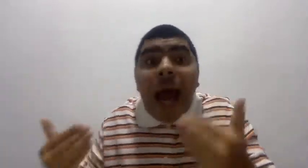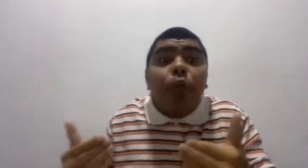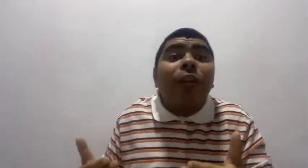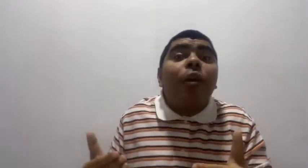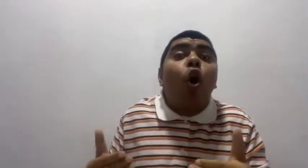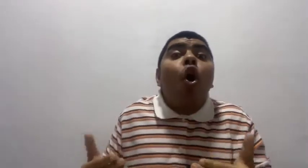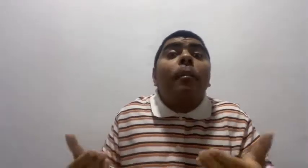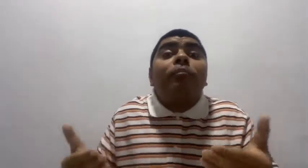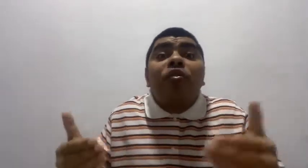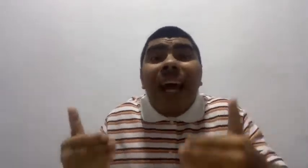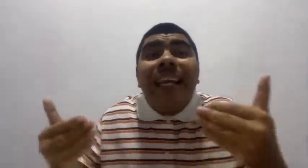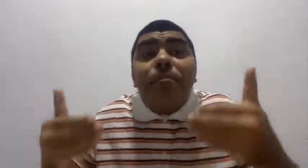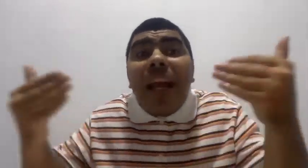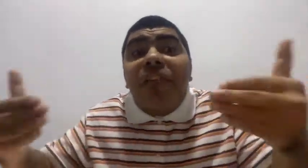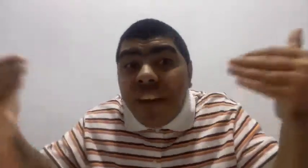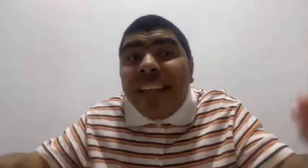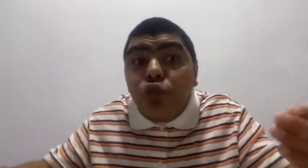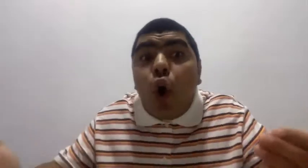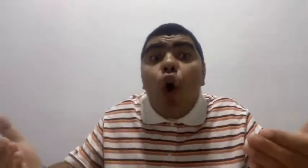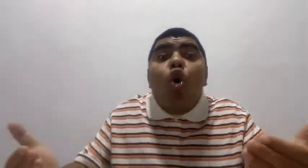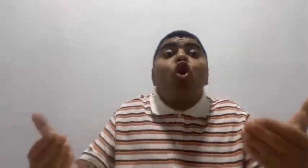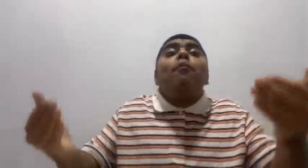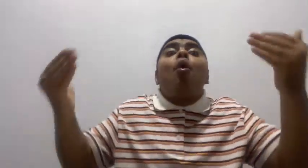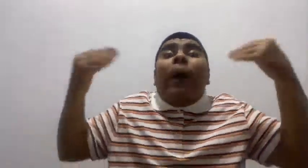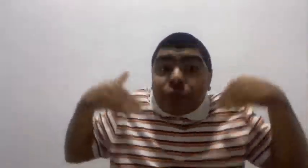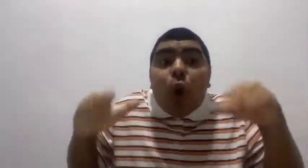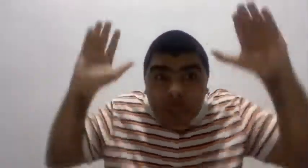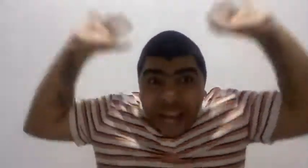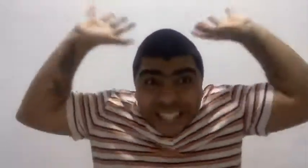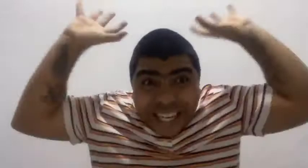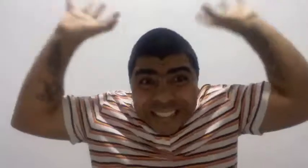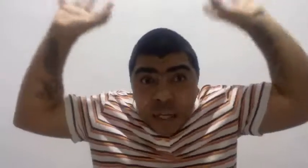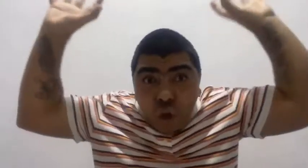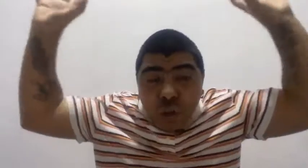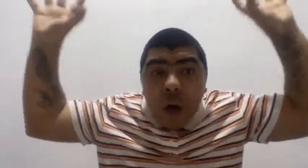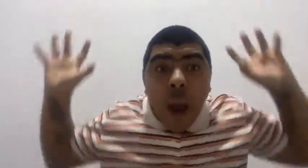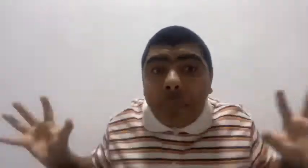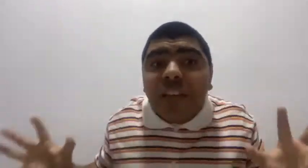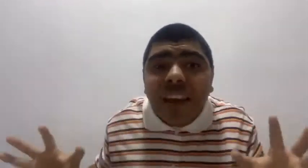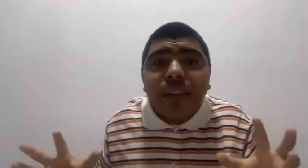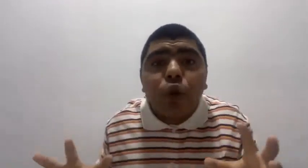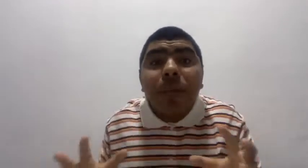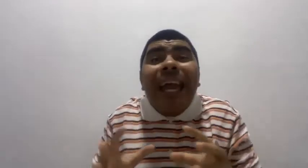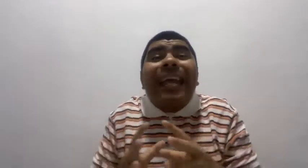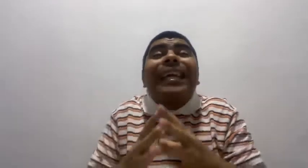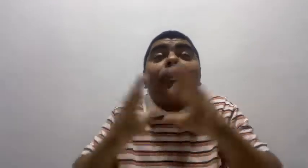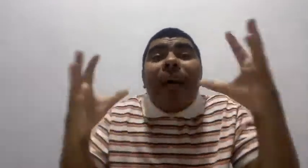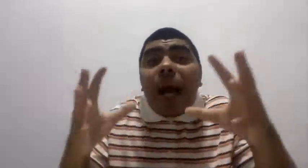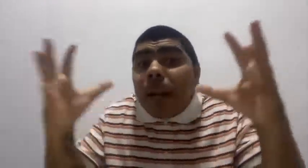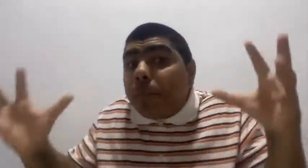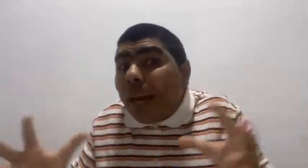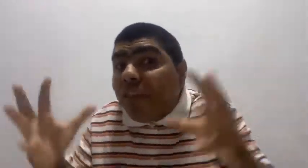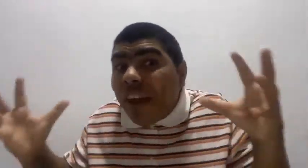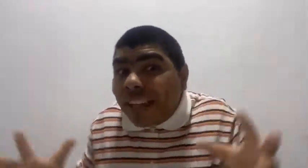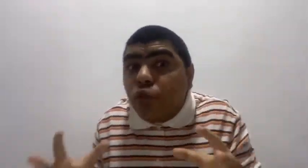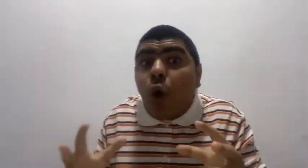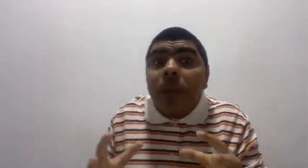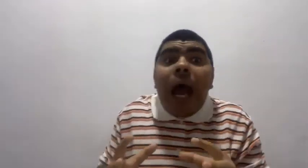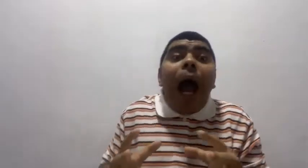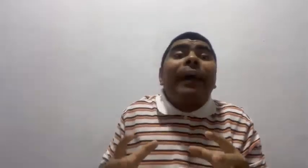habló y dijo: ser perfecto como vuestro Padre que está en los cielos es perfecto. Y la palabra perfecto, amén,